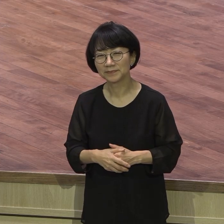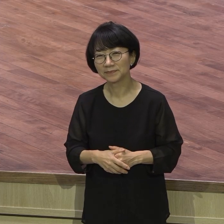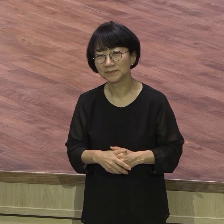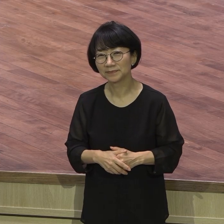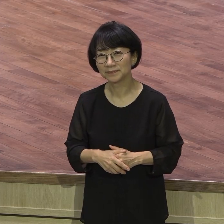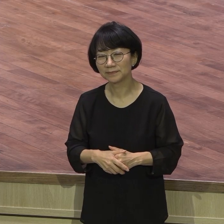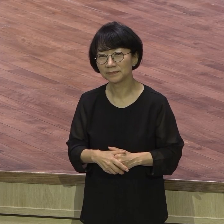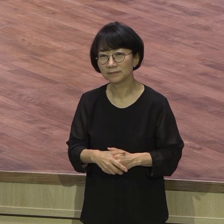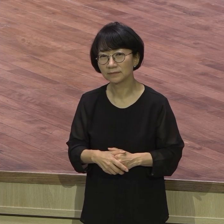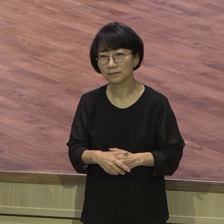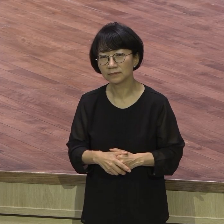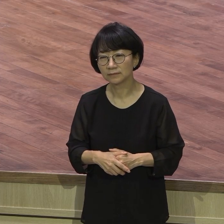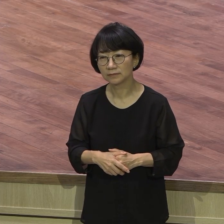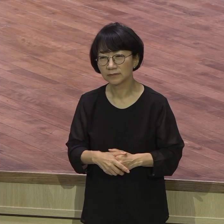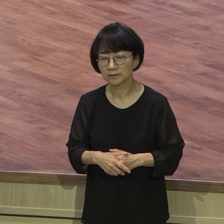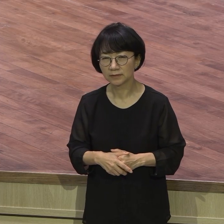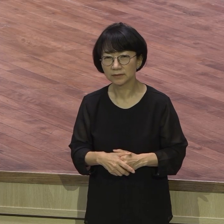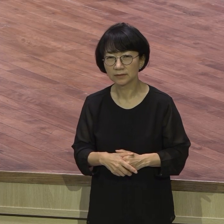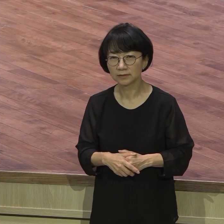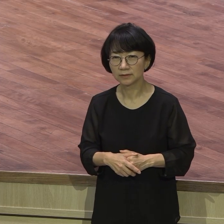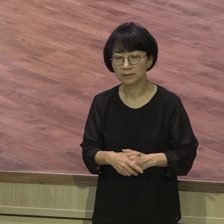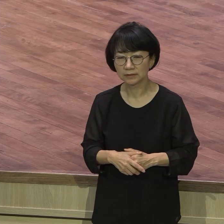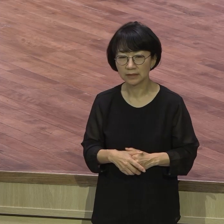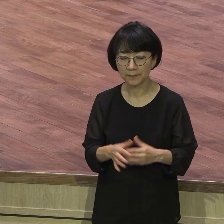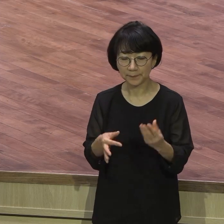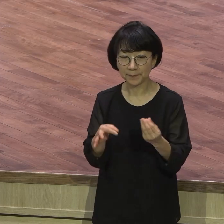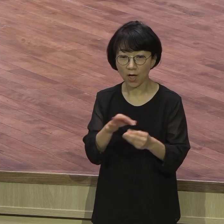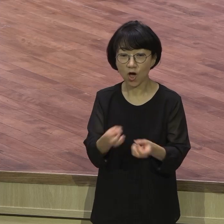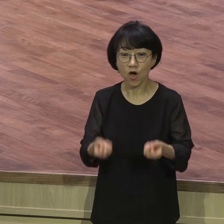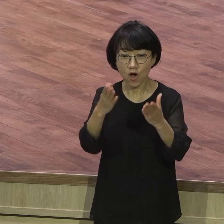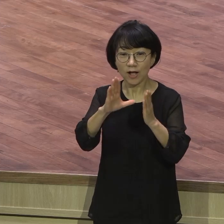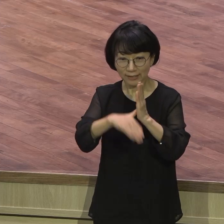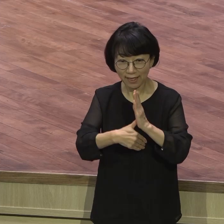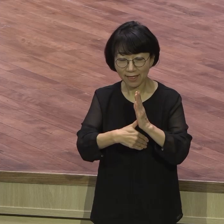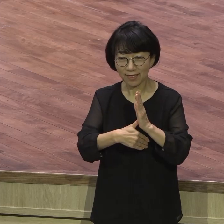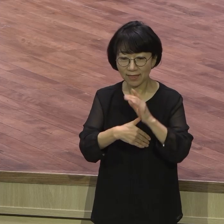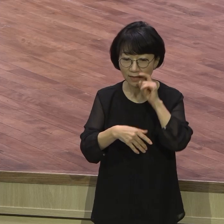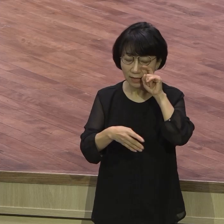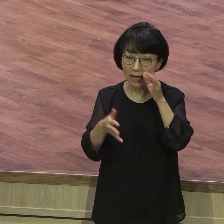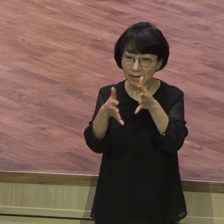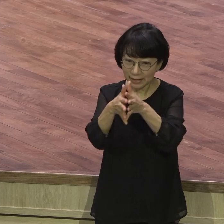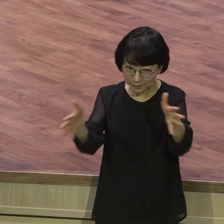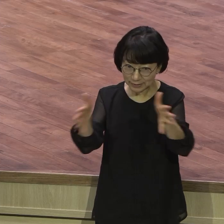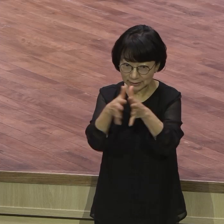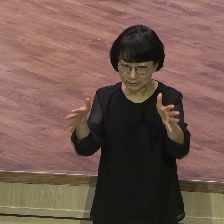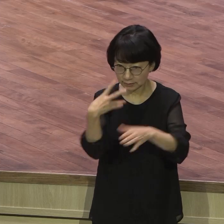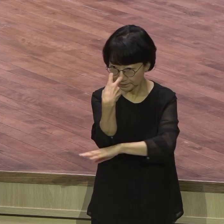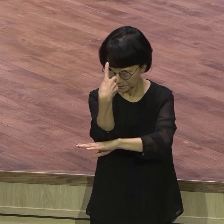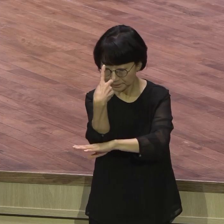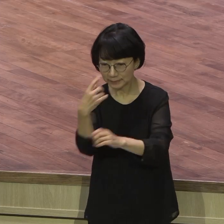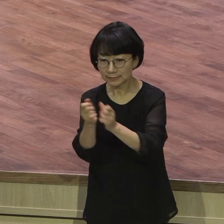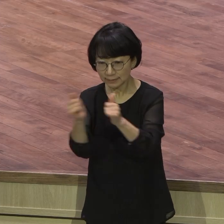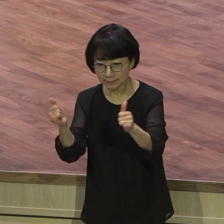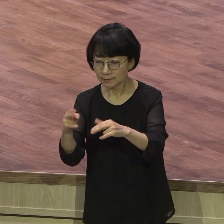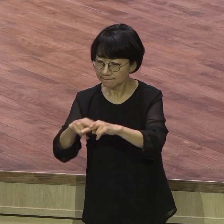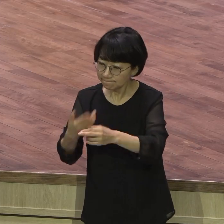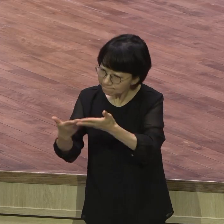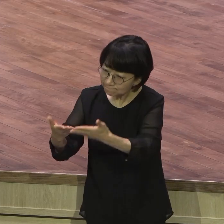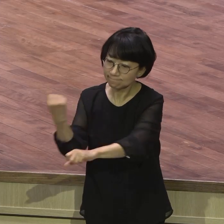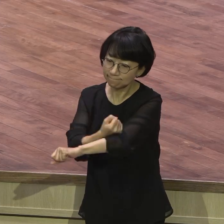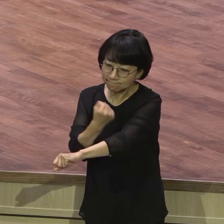저는 명주일 때 되면 그 입구에 있잖아요 꼭 죽어갑니다 하고 수고하신다고